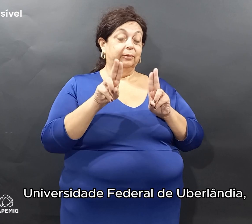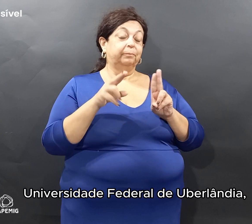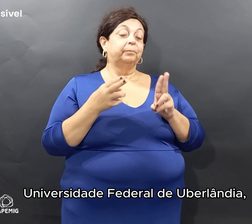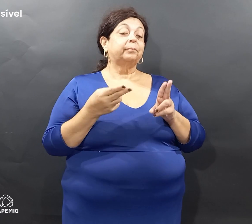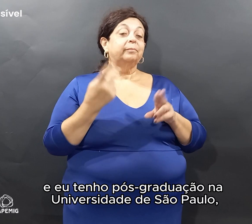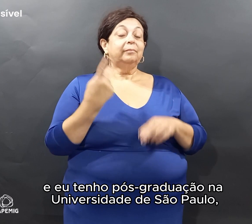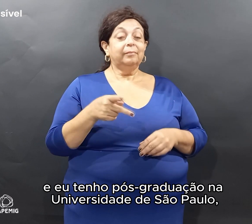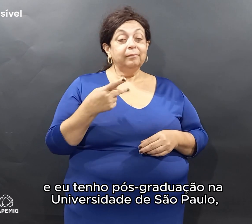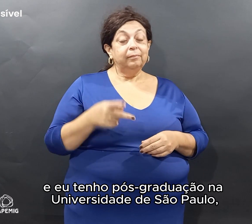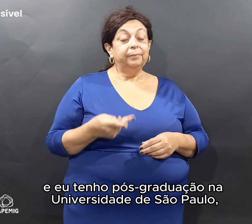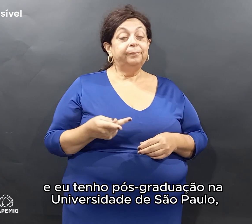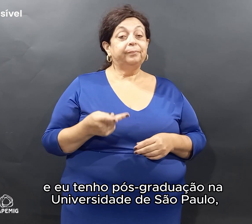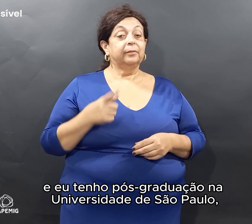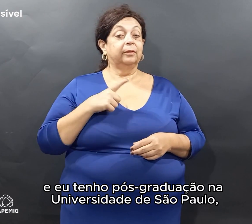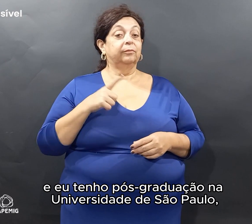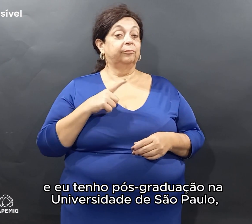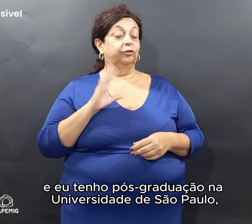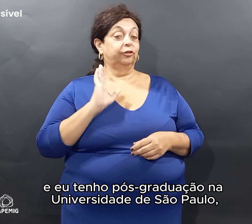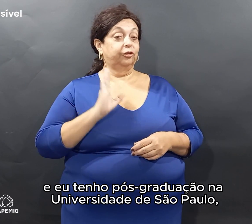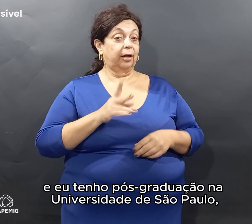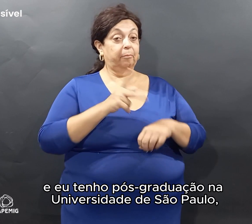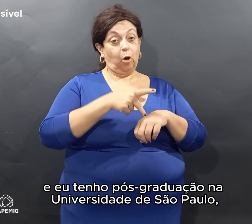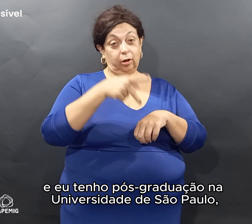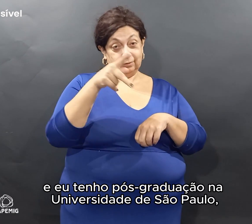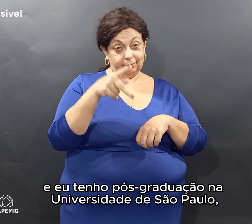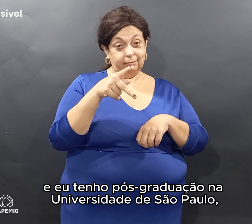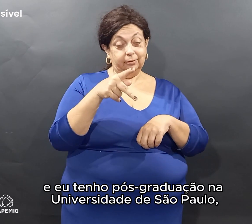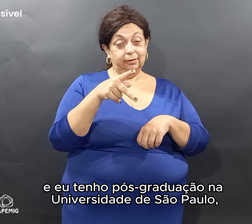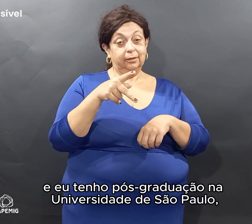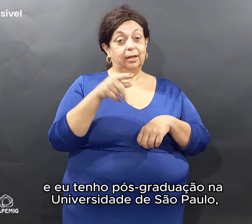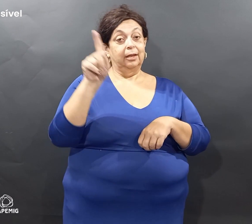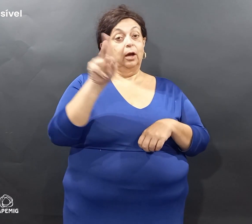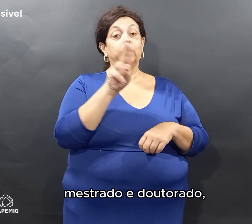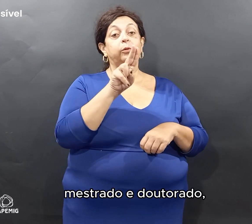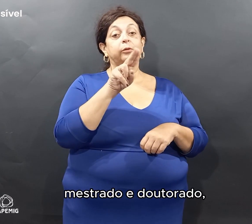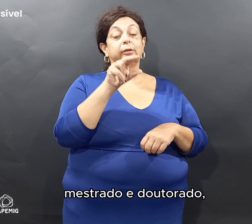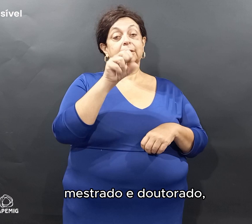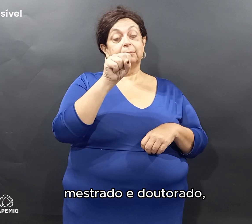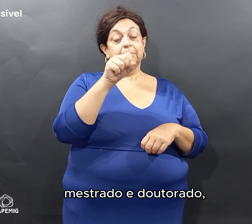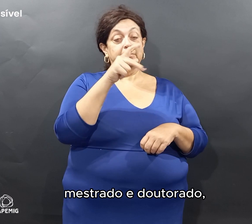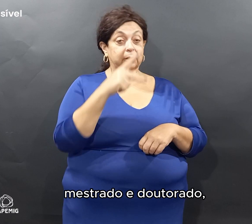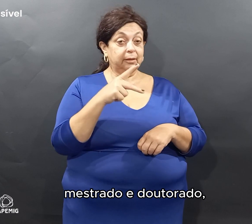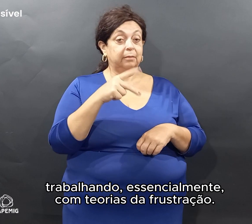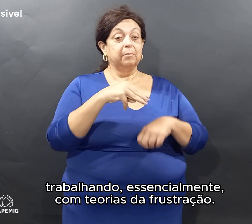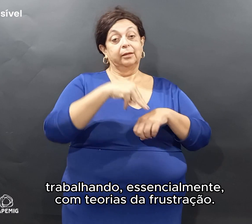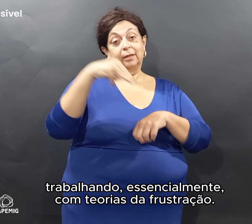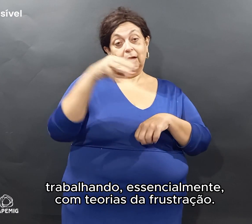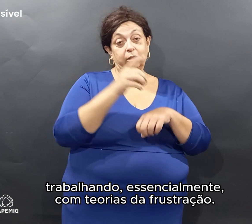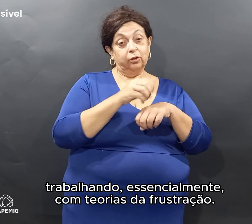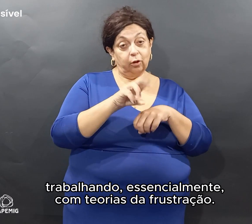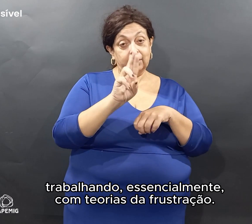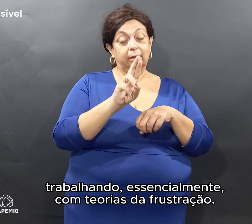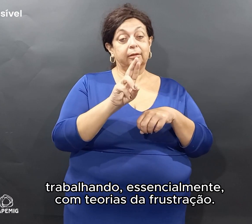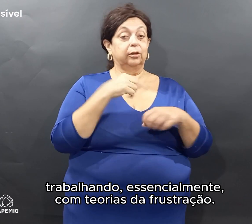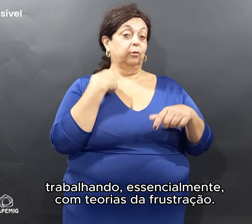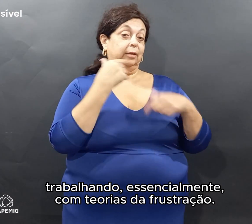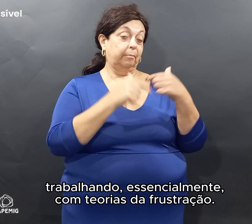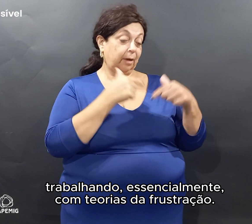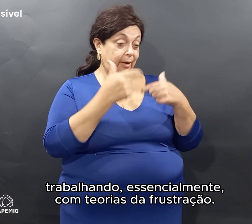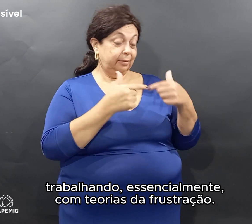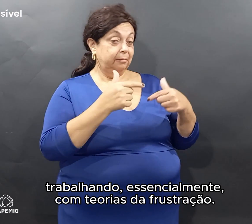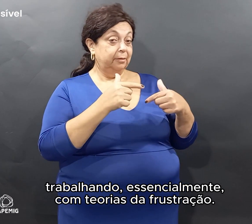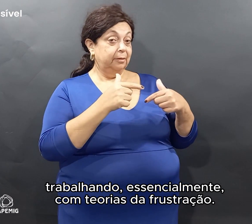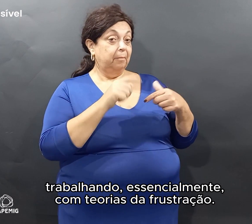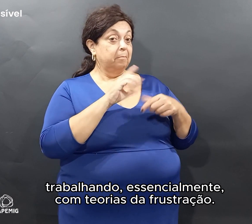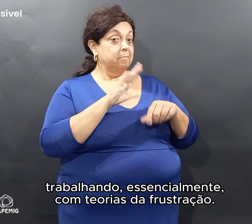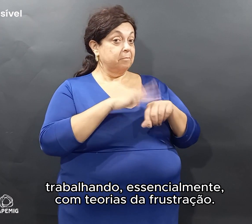de Uberlândia, e eu tenho pós-graduação na Universidade de São Paulo, mestrado e doutorado, trabalhando